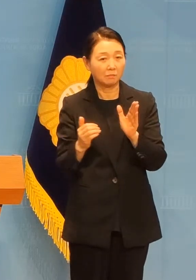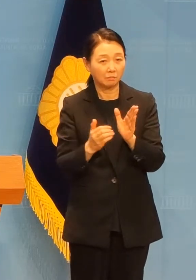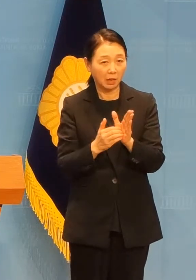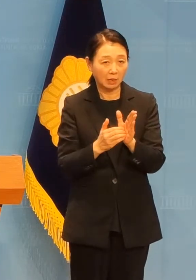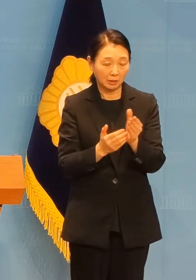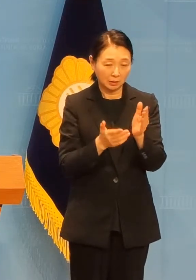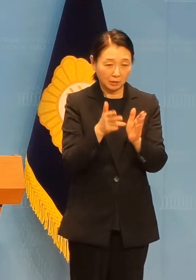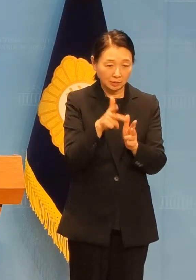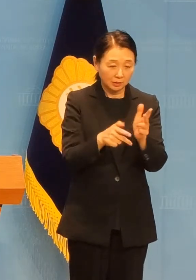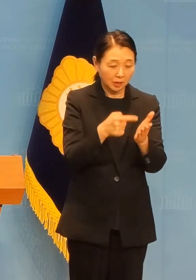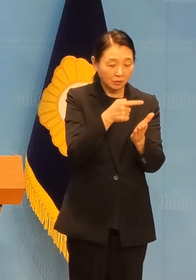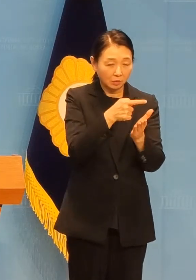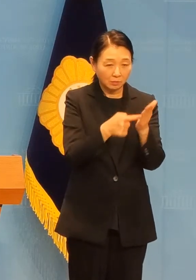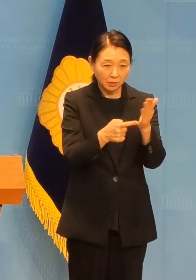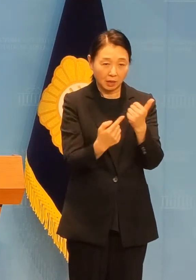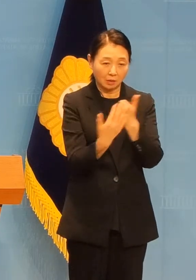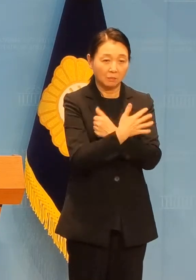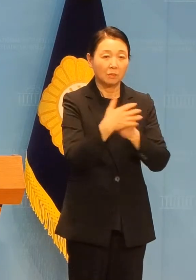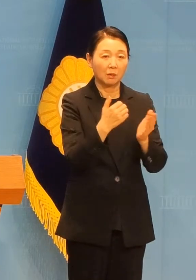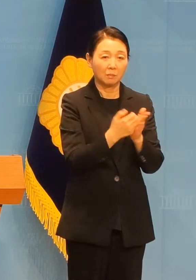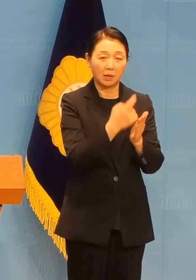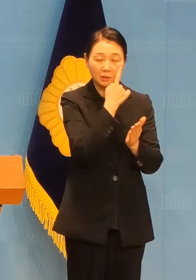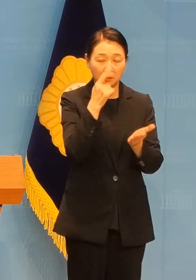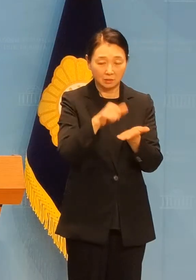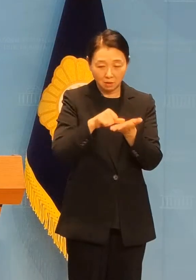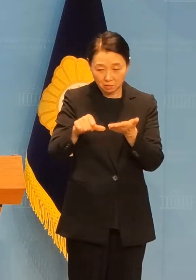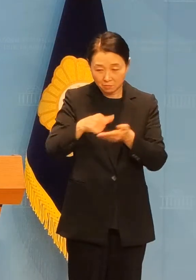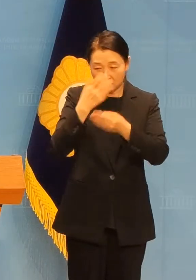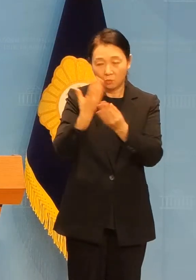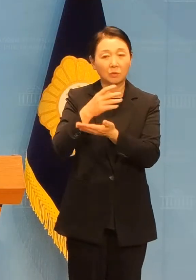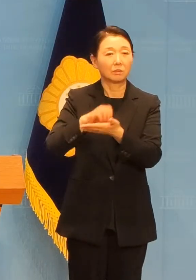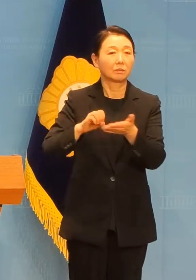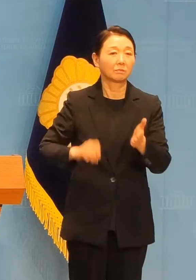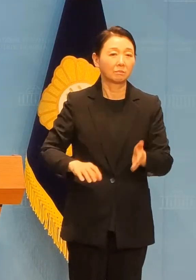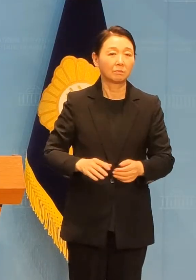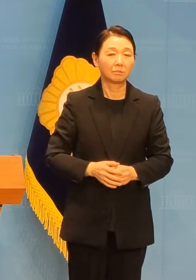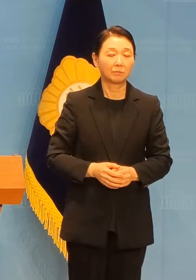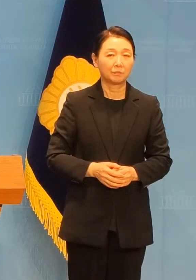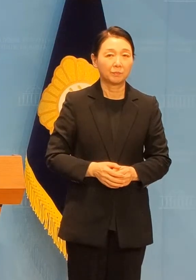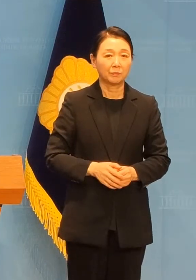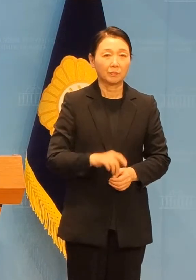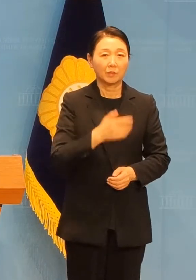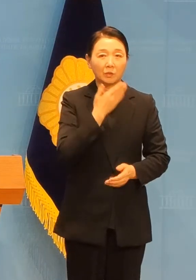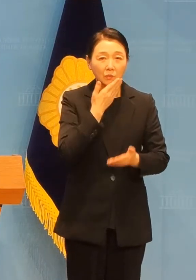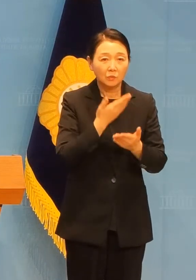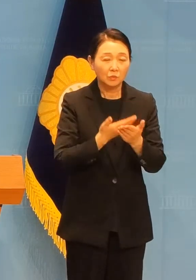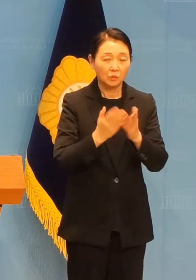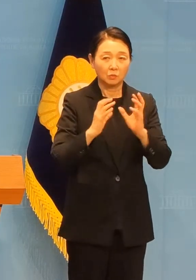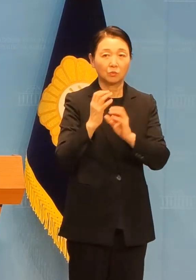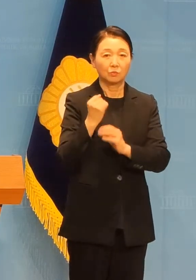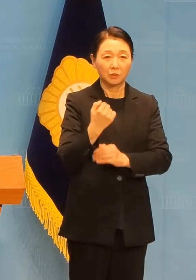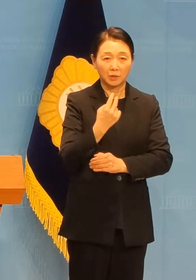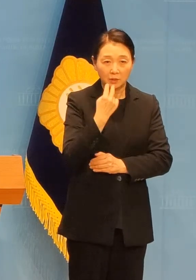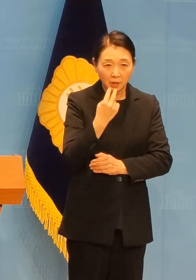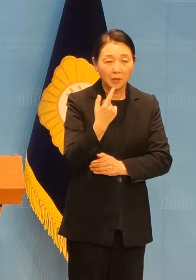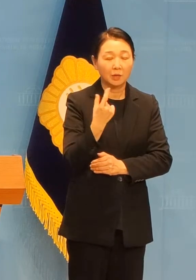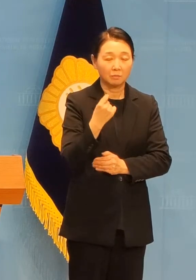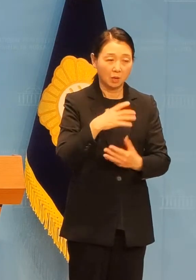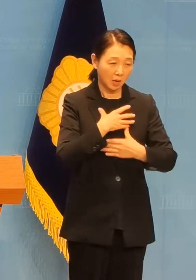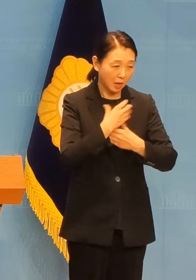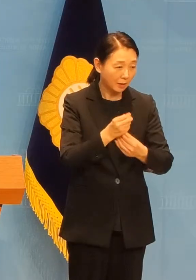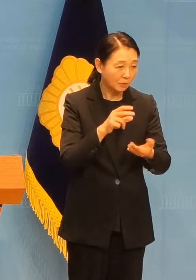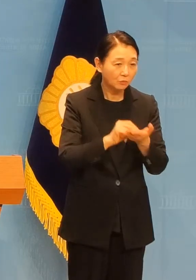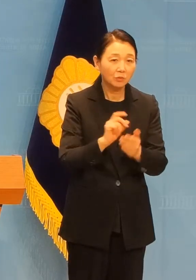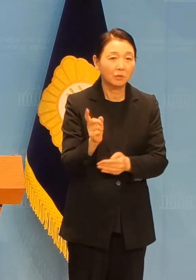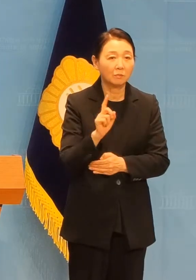은폐, 증거 은멸 의혹은 모두 빼놓았습니다. 가장 중요한 국민의 생명과 안전